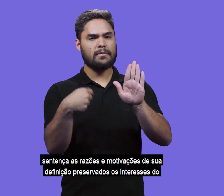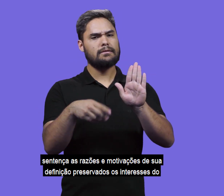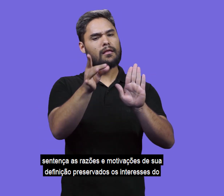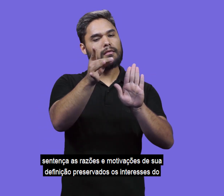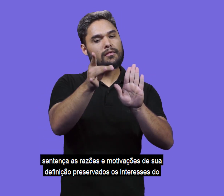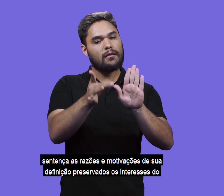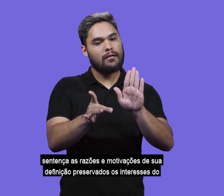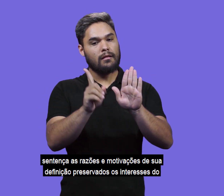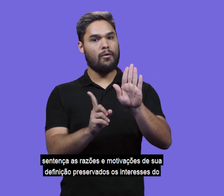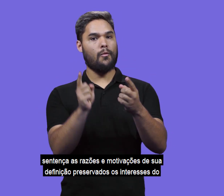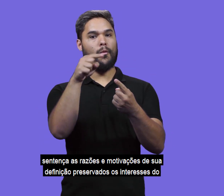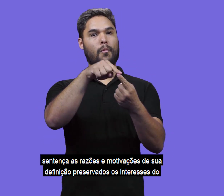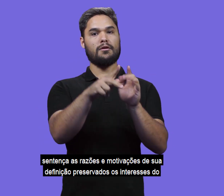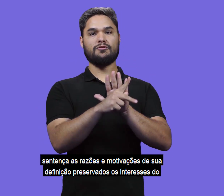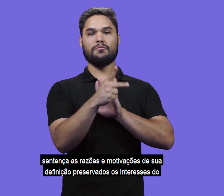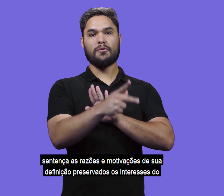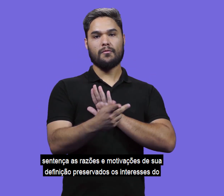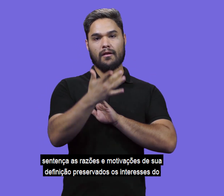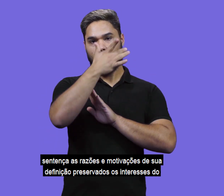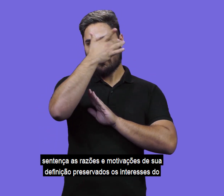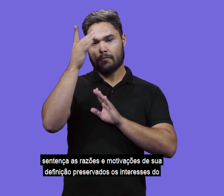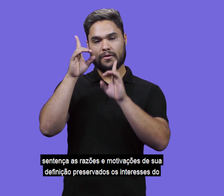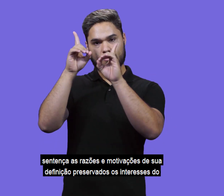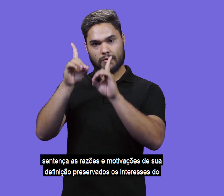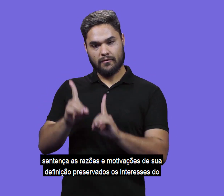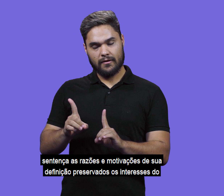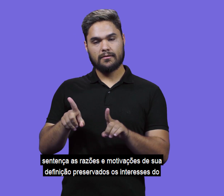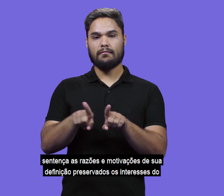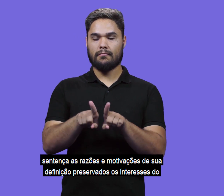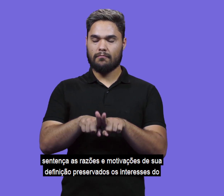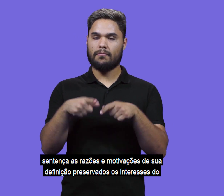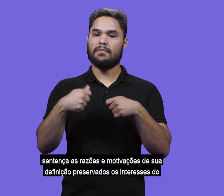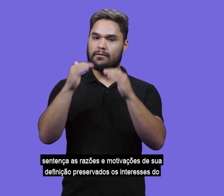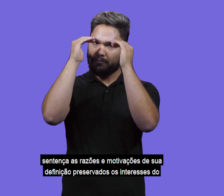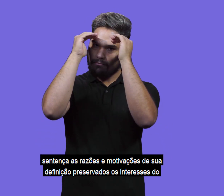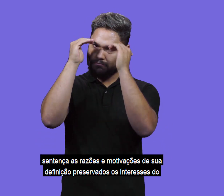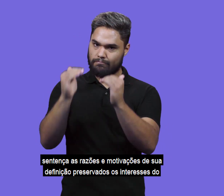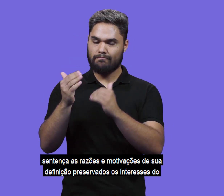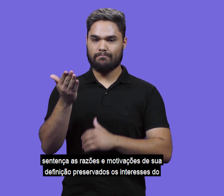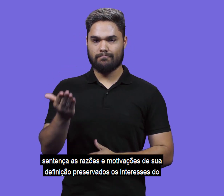sentença as razões e motivações de sua definição,